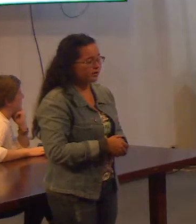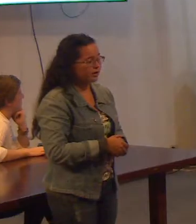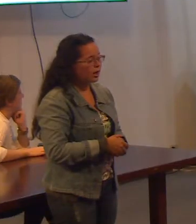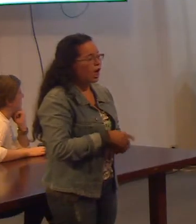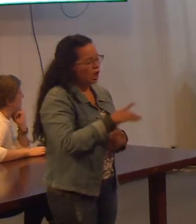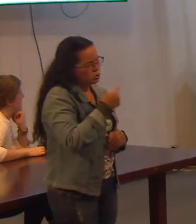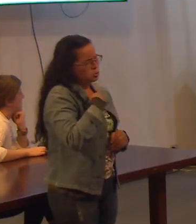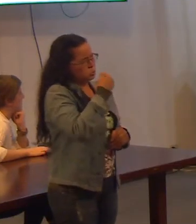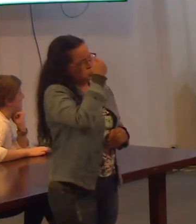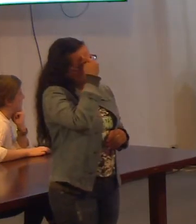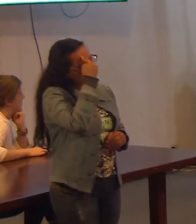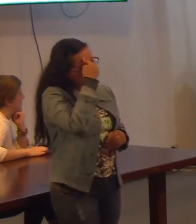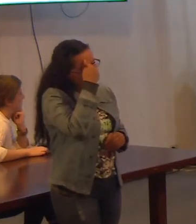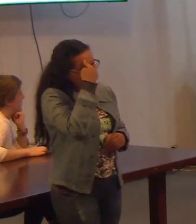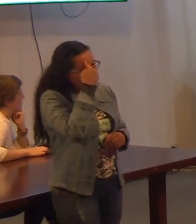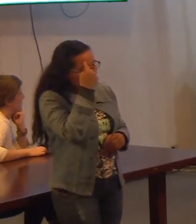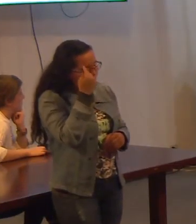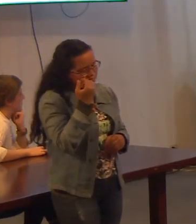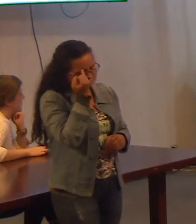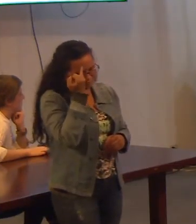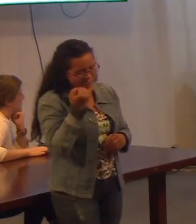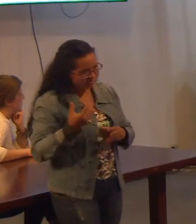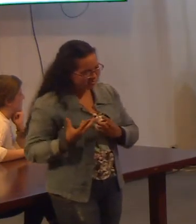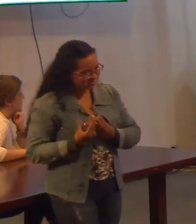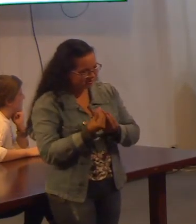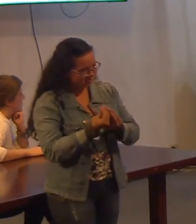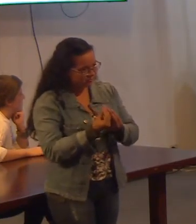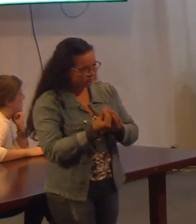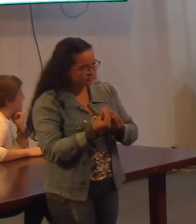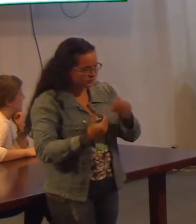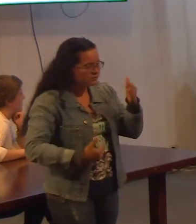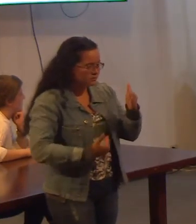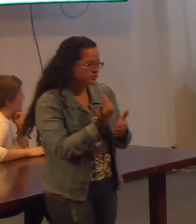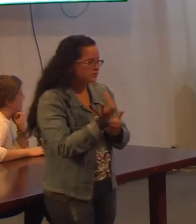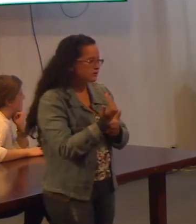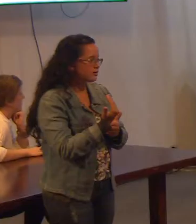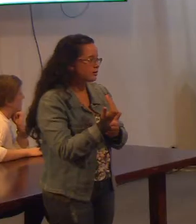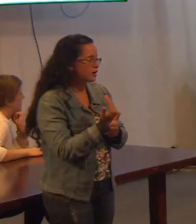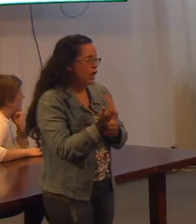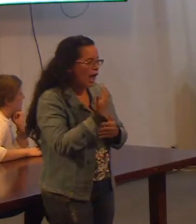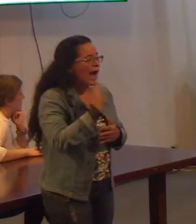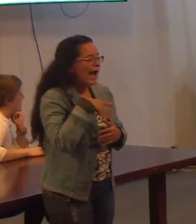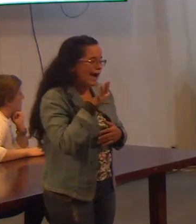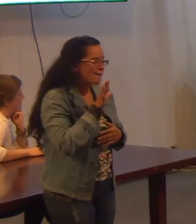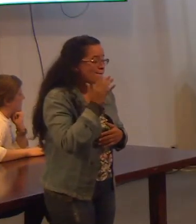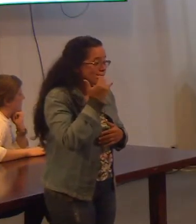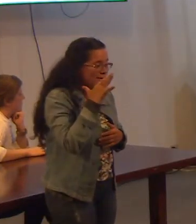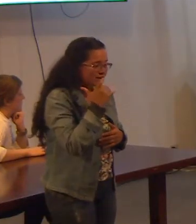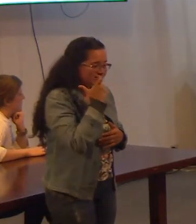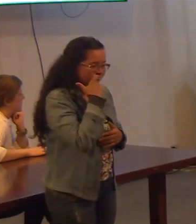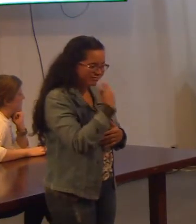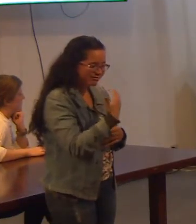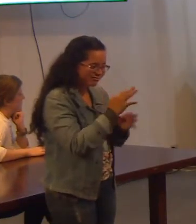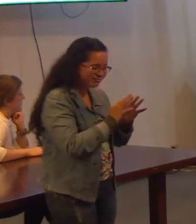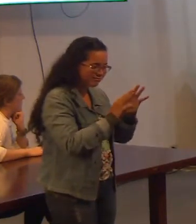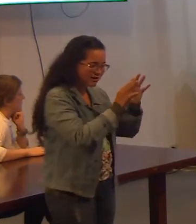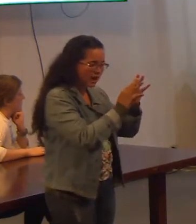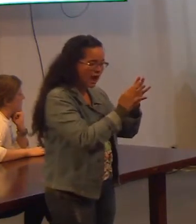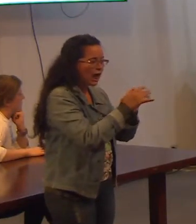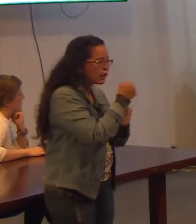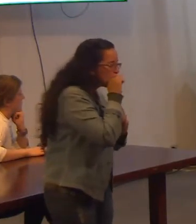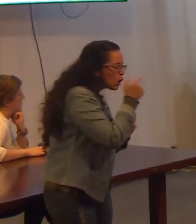esta idea, pues como les digo, empezamos a tomar como, le dimos mayor relevancia a los gustos de